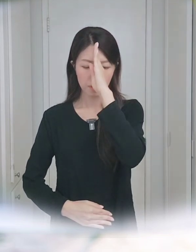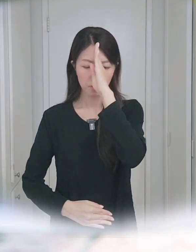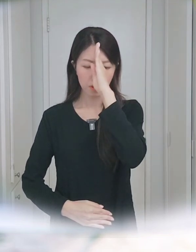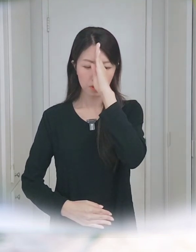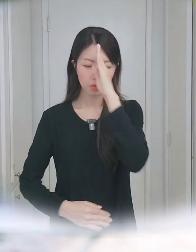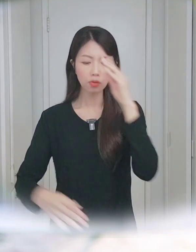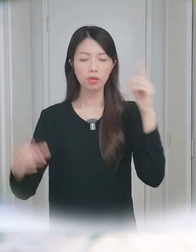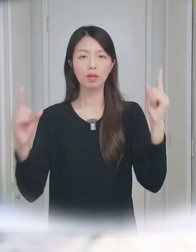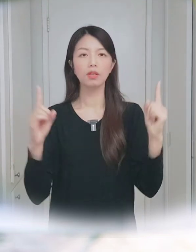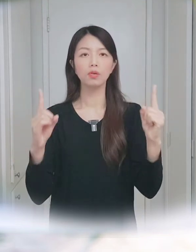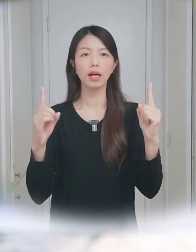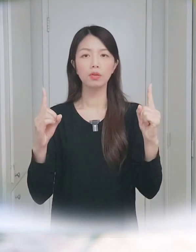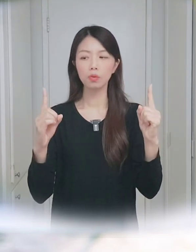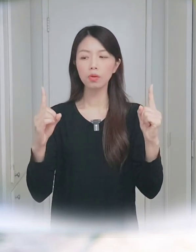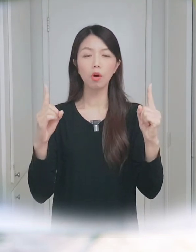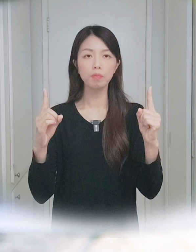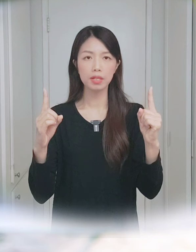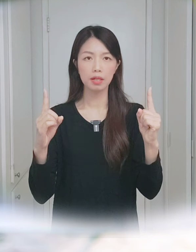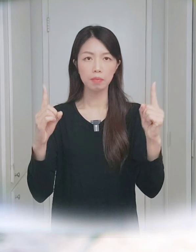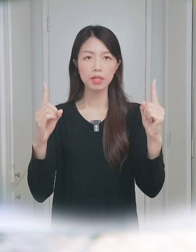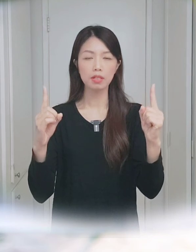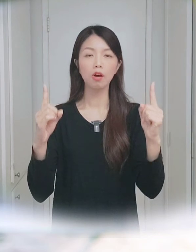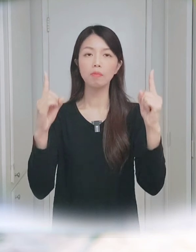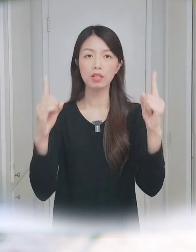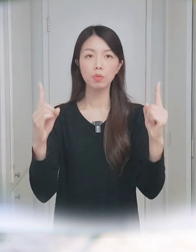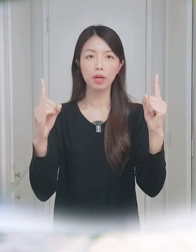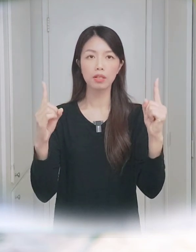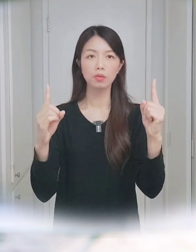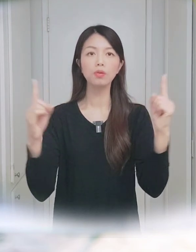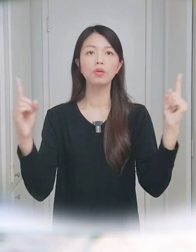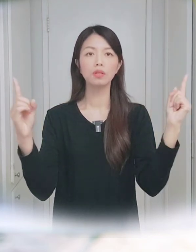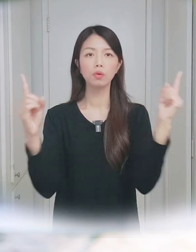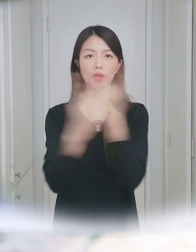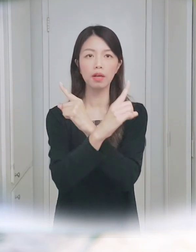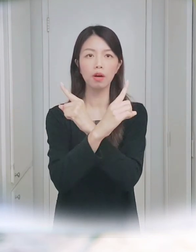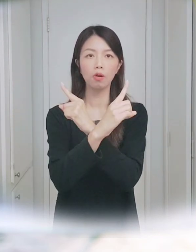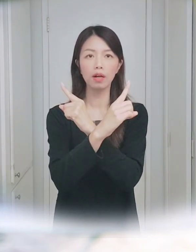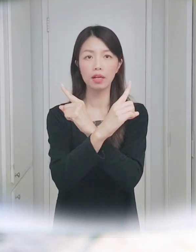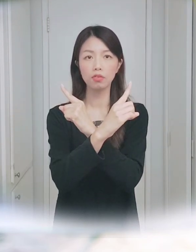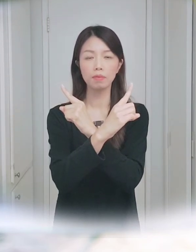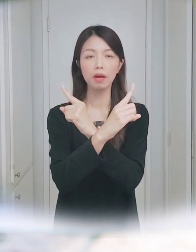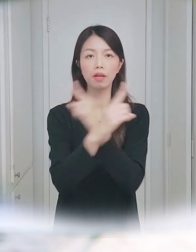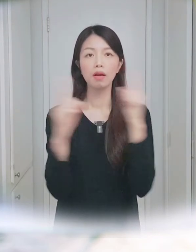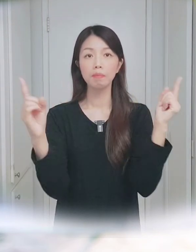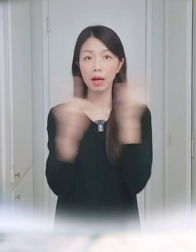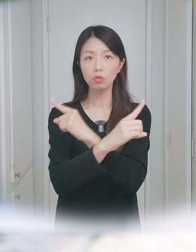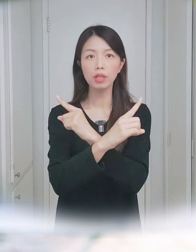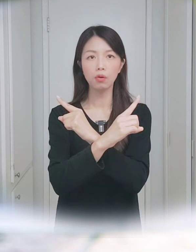병이라고 하는 뜻의 수어 하시고 그리고 양쪽 검지를 피셔서 마주보게 하시고 서로 이렇게 엇갈리게